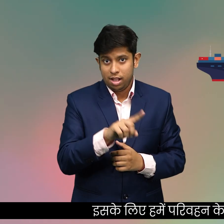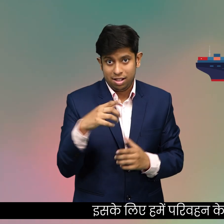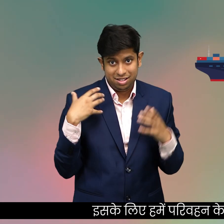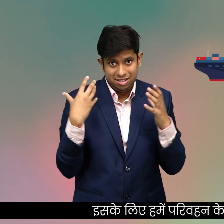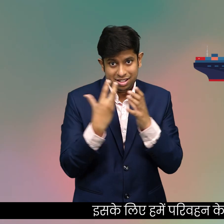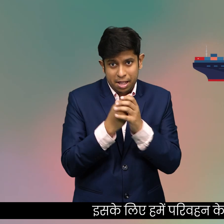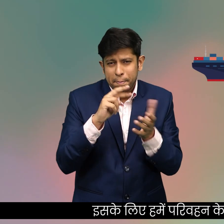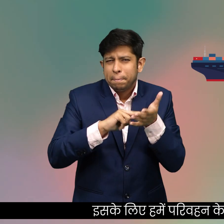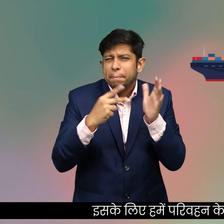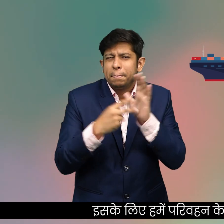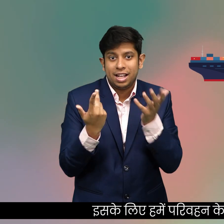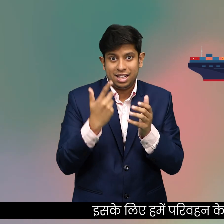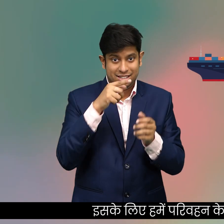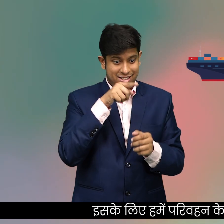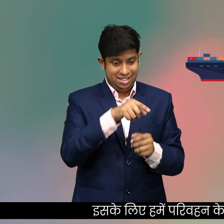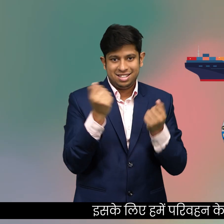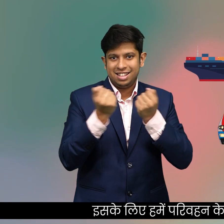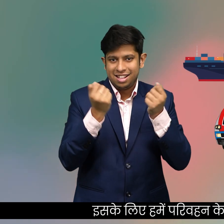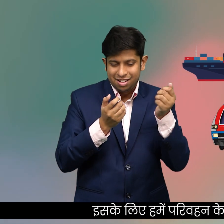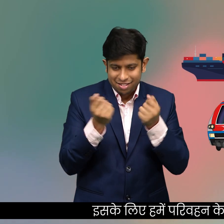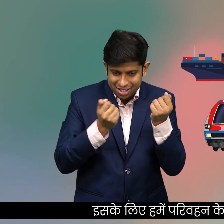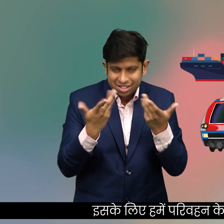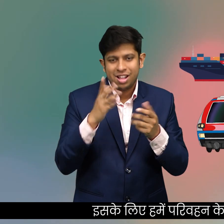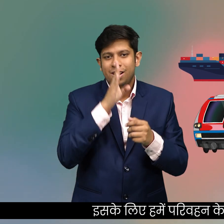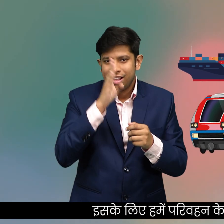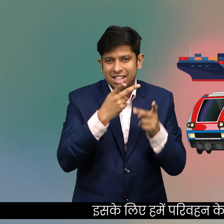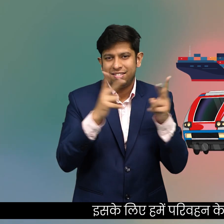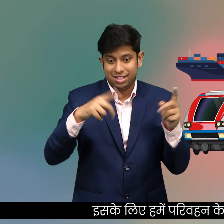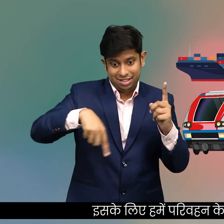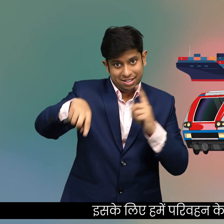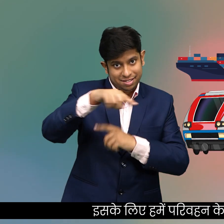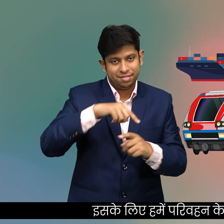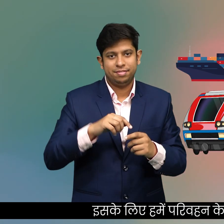लिए हमें परिवहन के साधनों की आवश्यकता होती है।